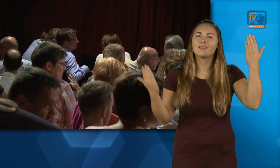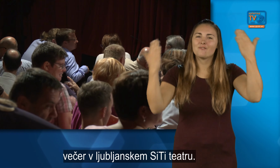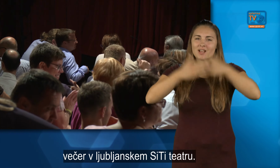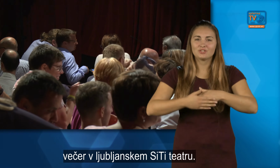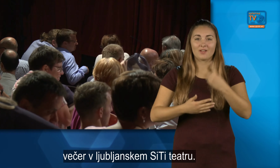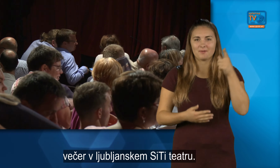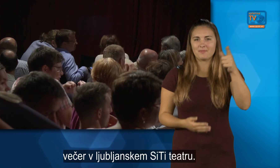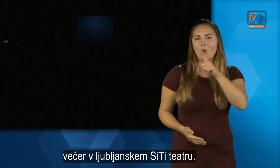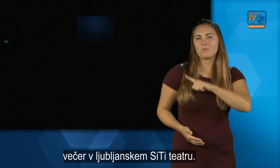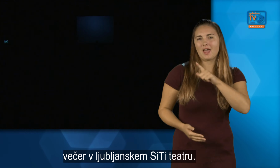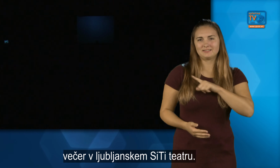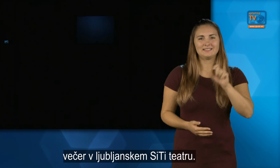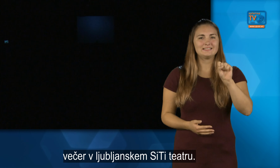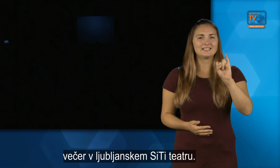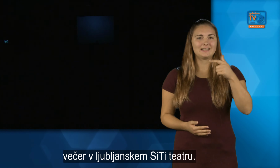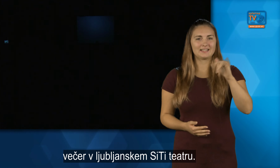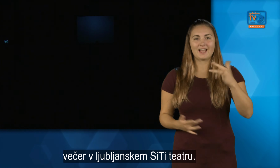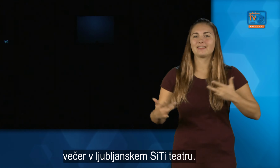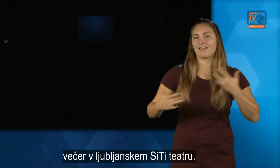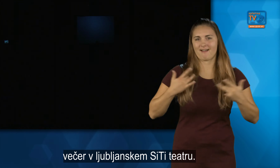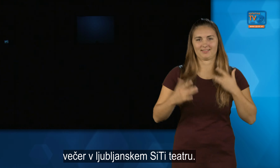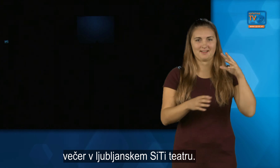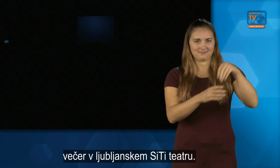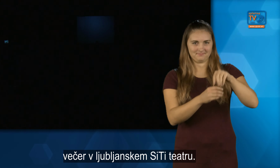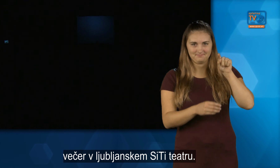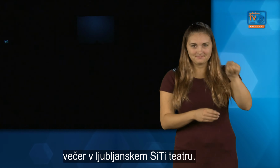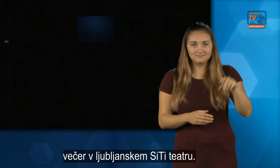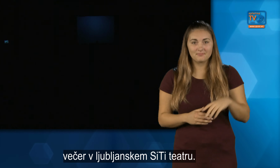v ljubljanskem City teatru.